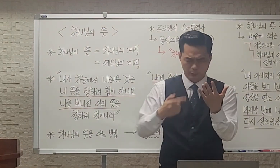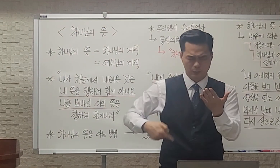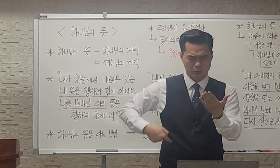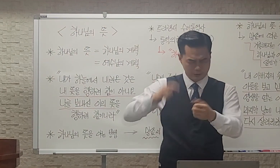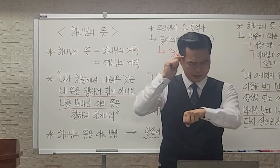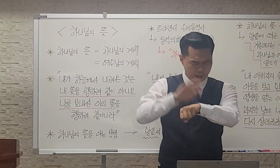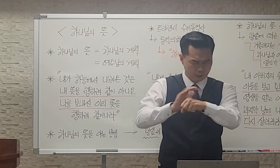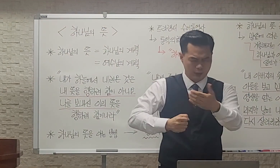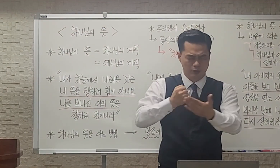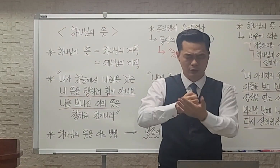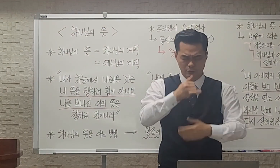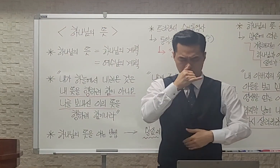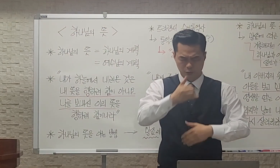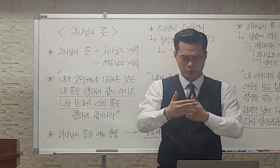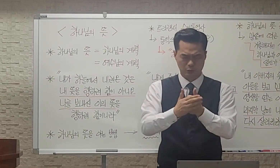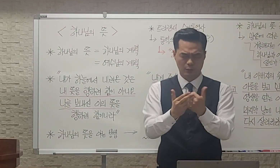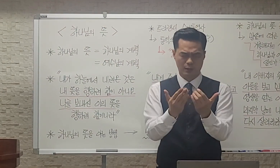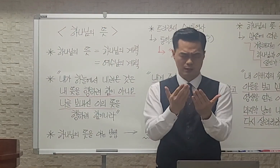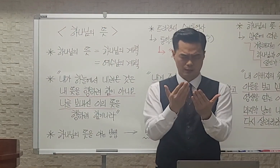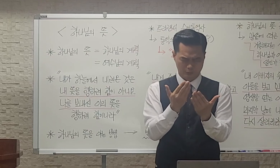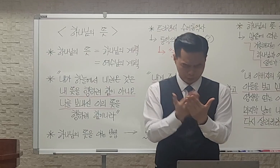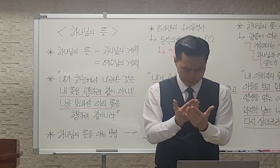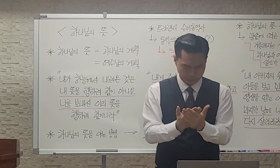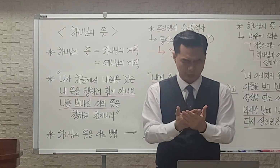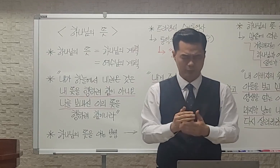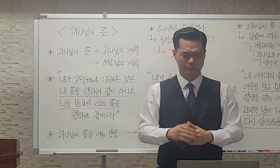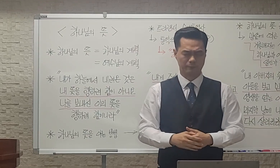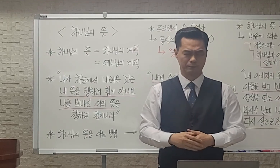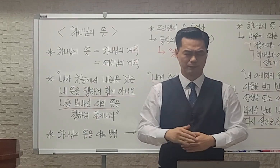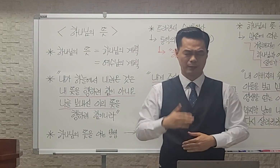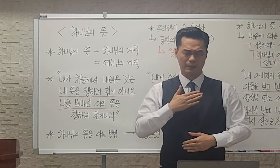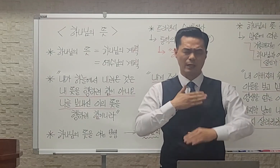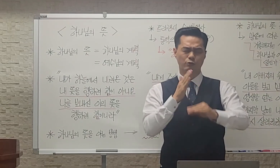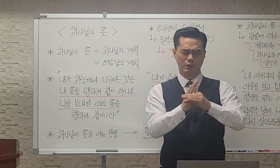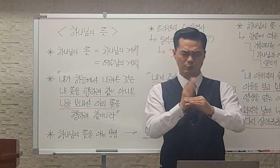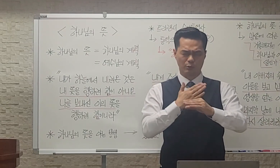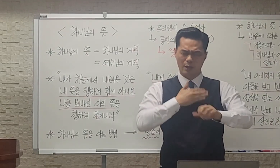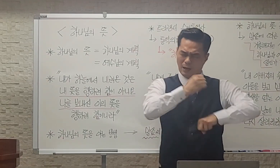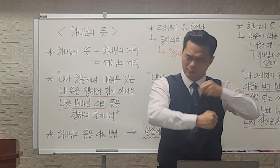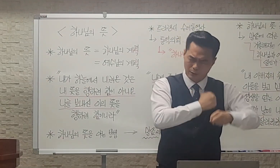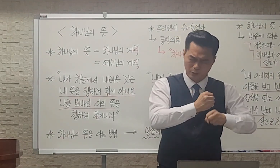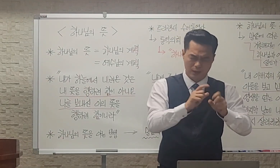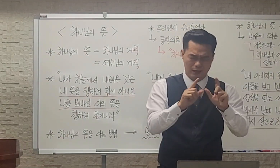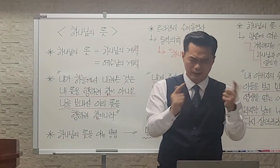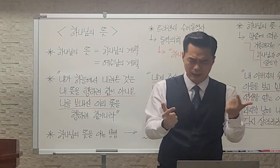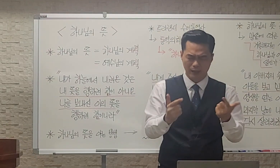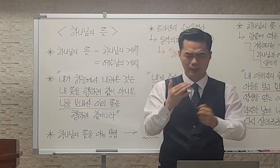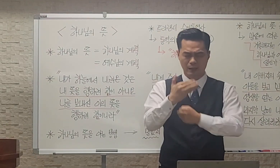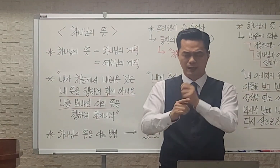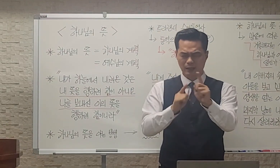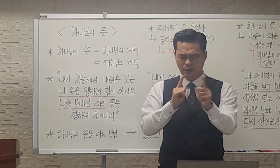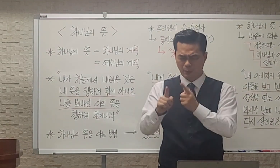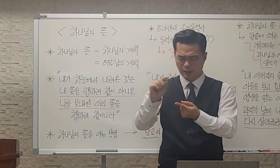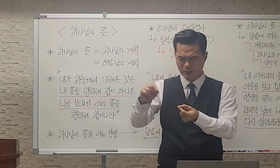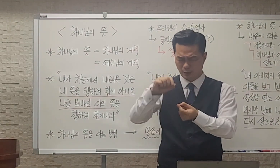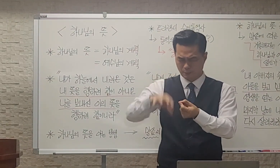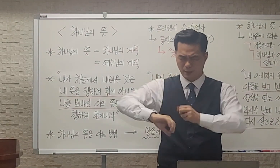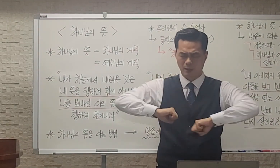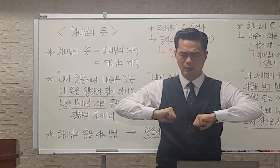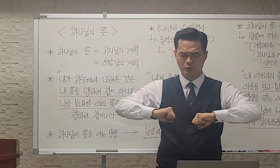새롭고 지혜롭게 결정할 수 있도록 도와주옵소서. 내 중심으로 내 마음대로가 아니라 하나님의 말씀 앞에